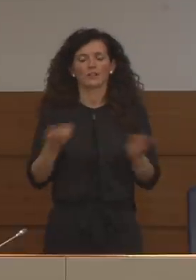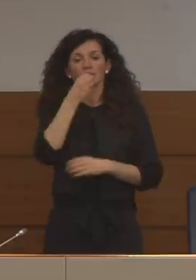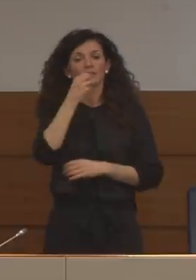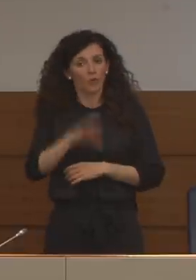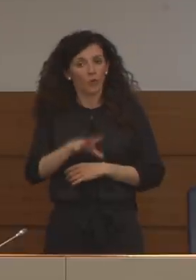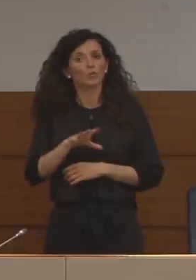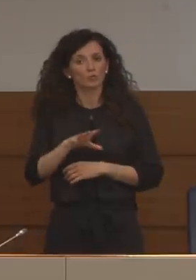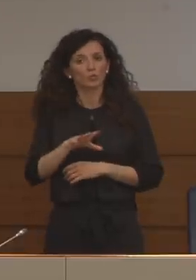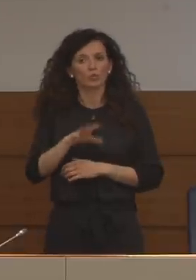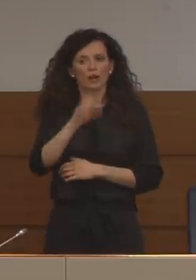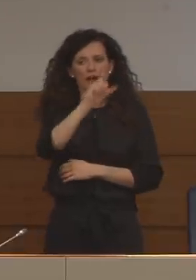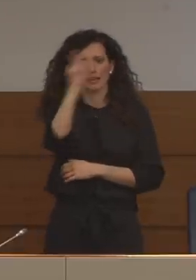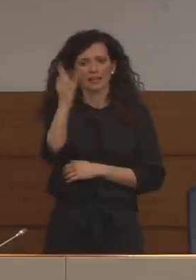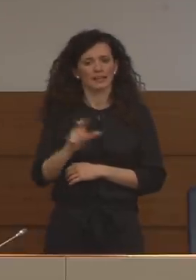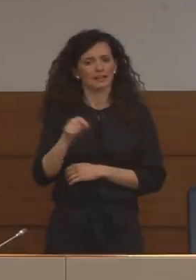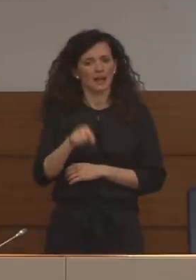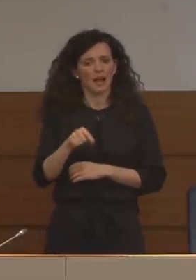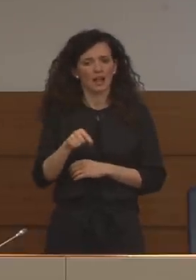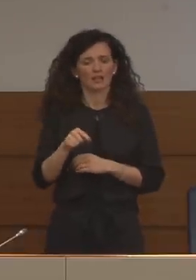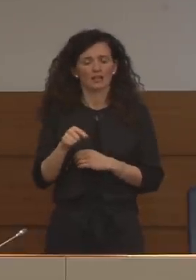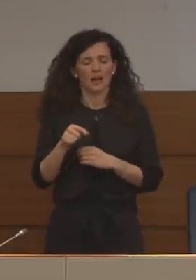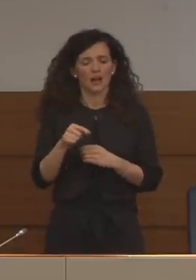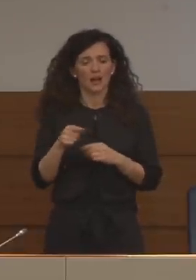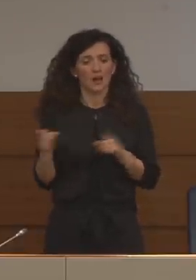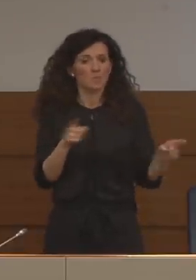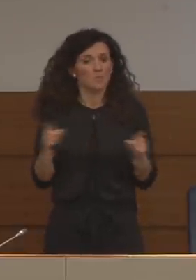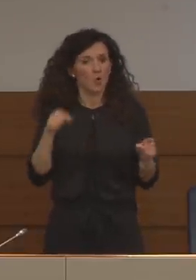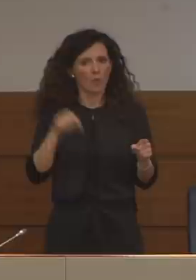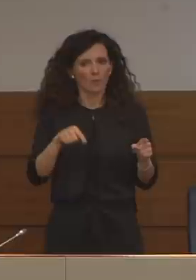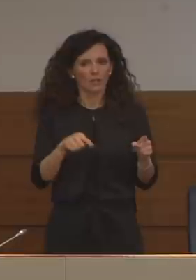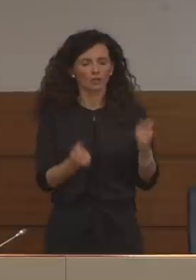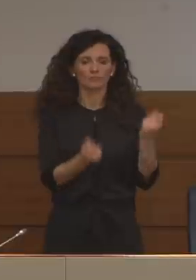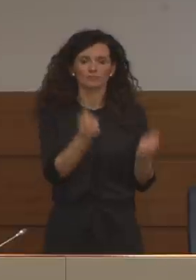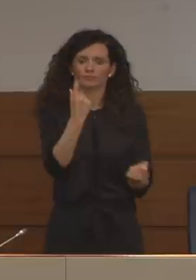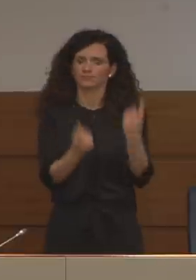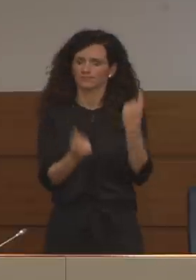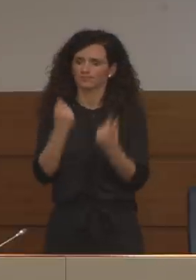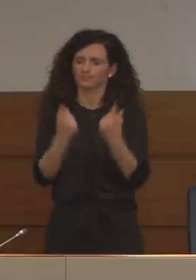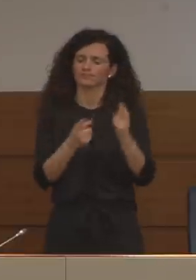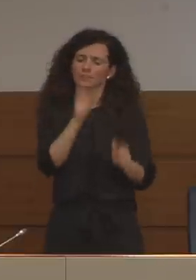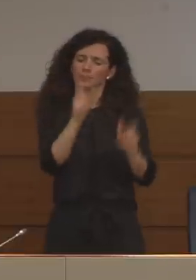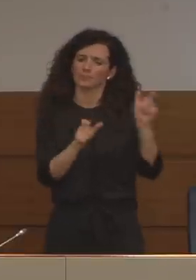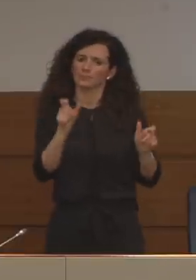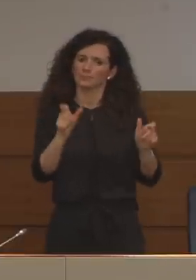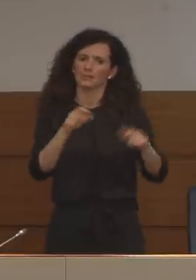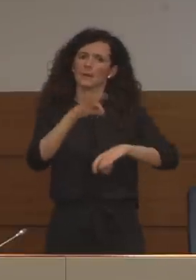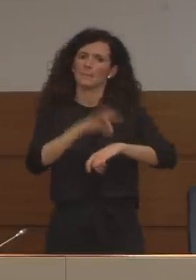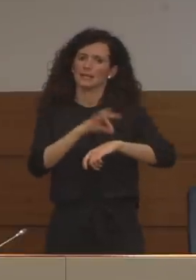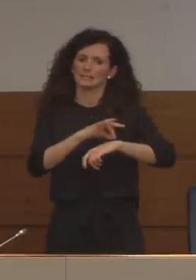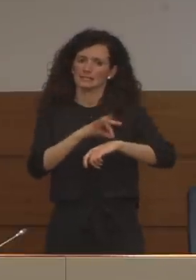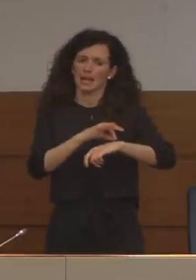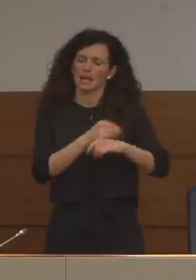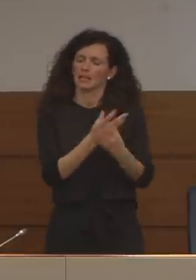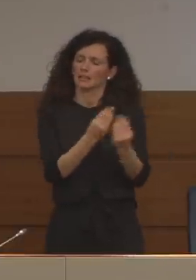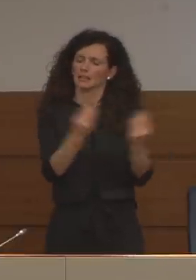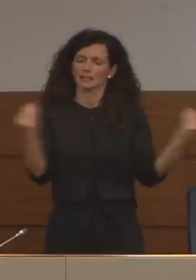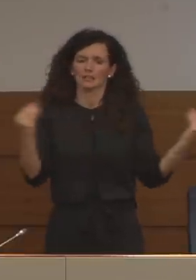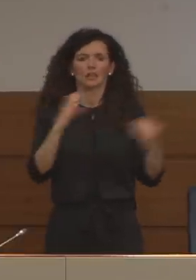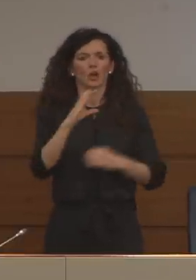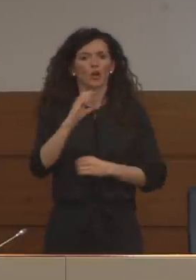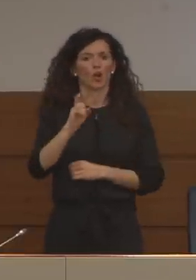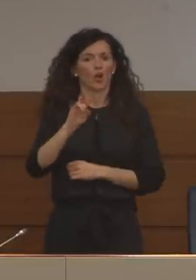momento ha il numero maggiore di soggetti colpiti da covi 19